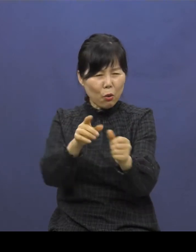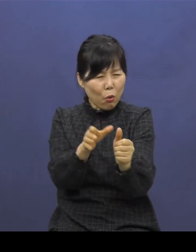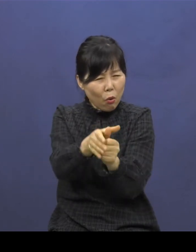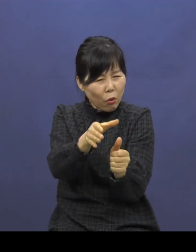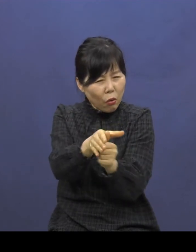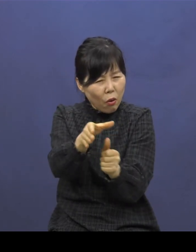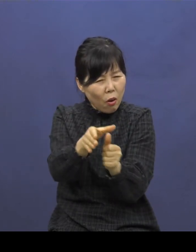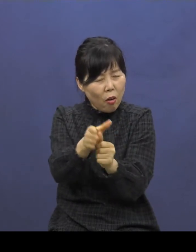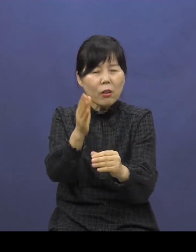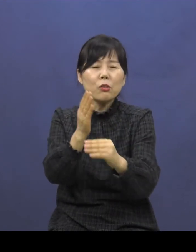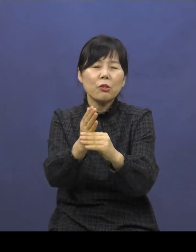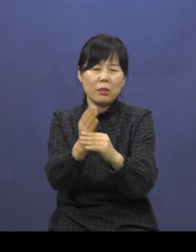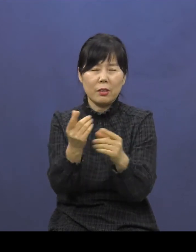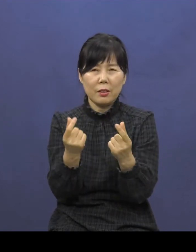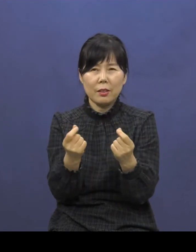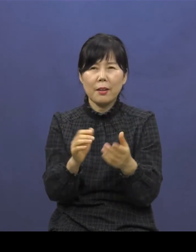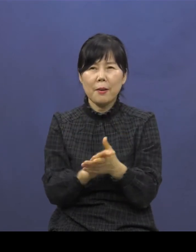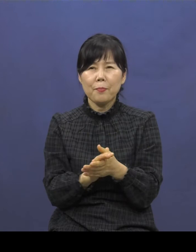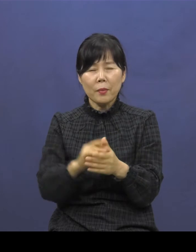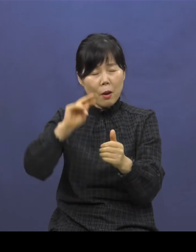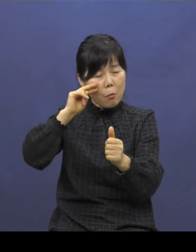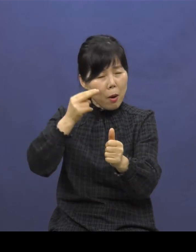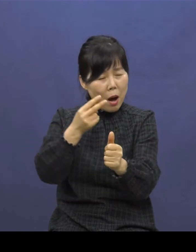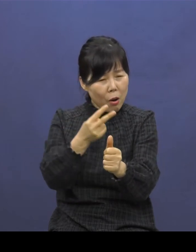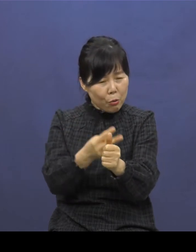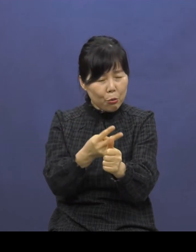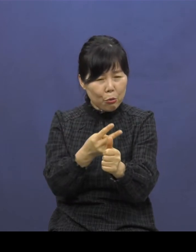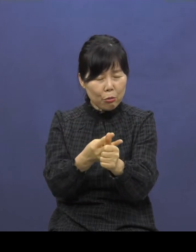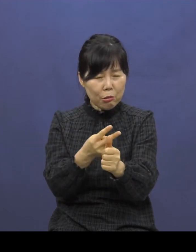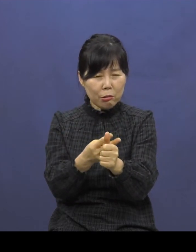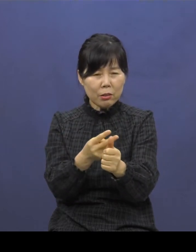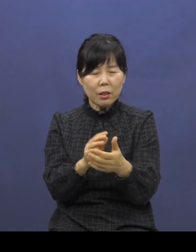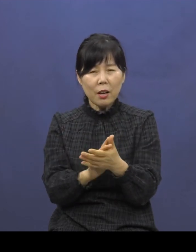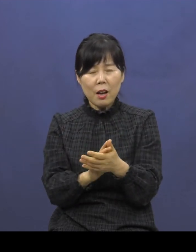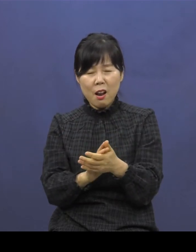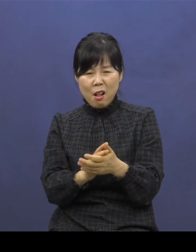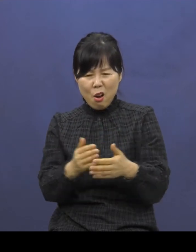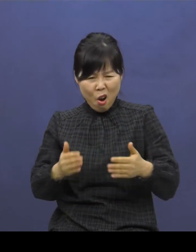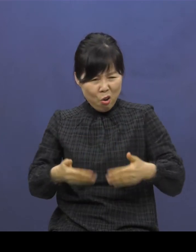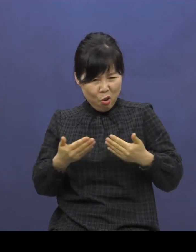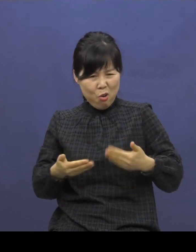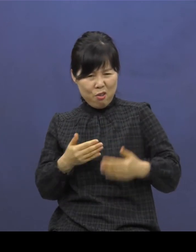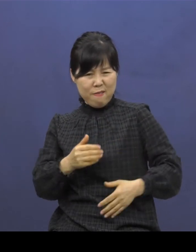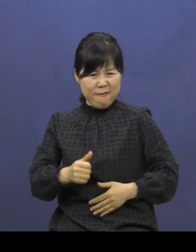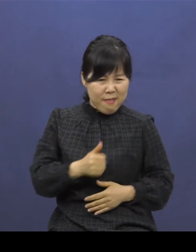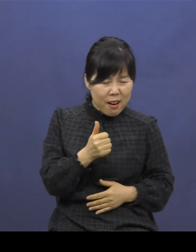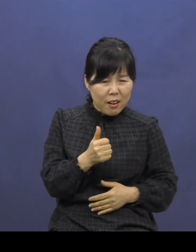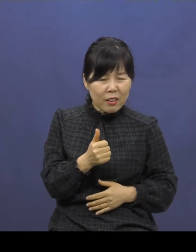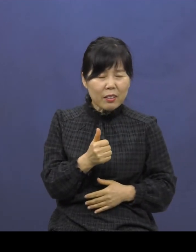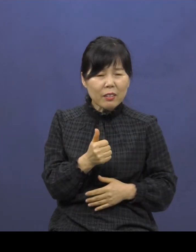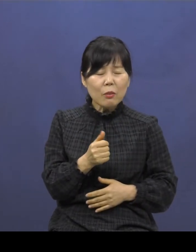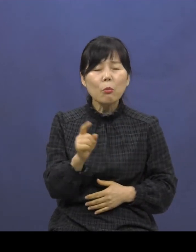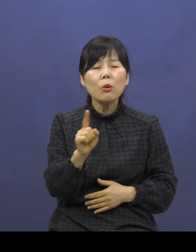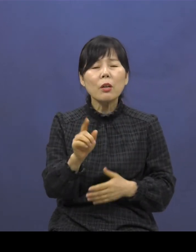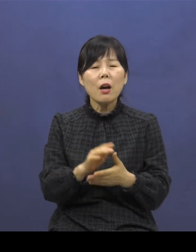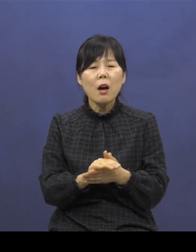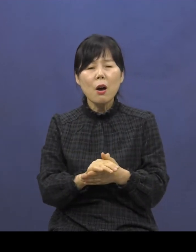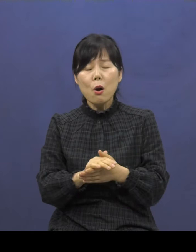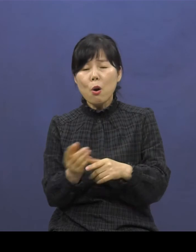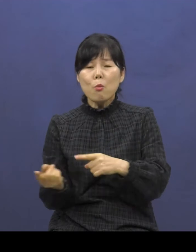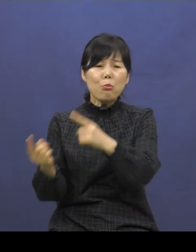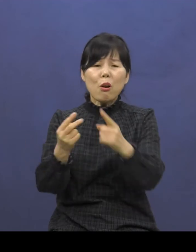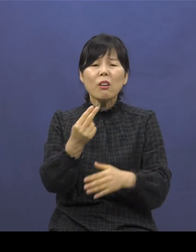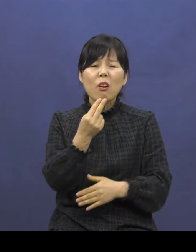이야기입니다. 그런데 그 모든 문제 중에서 바울 사도를 가장 열받게 한 게 뭐냐? 그건 바로